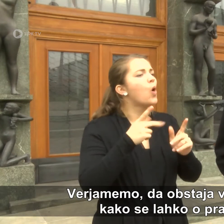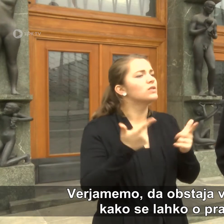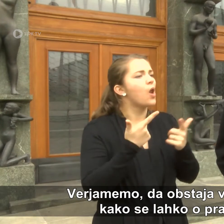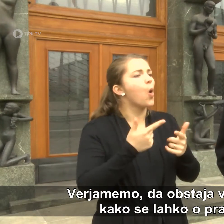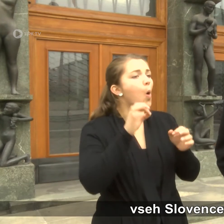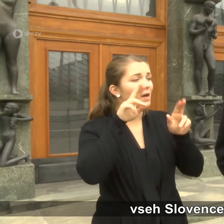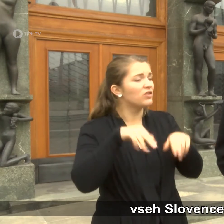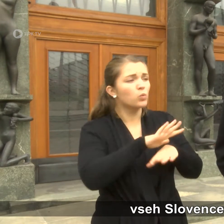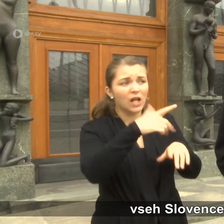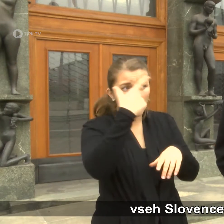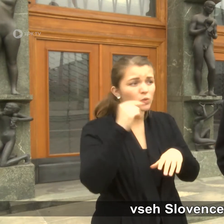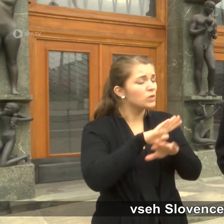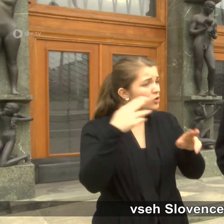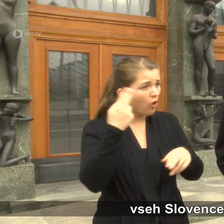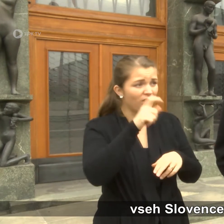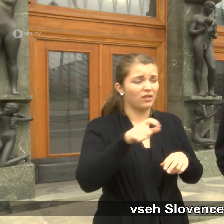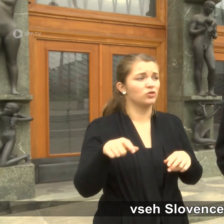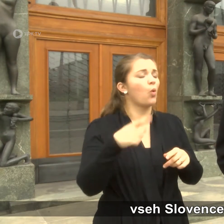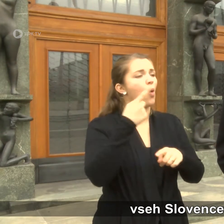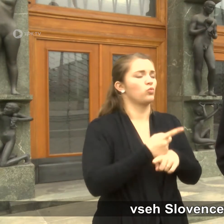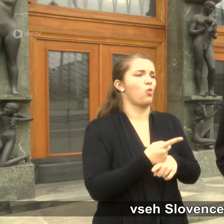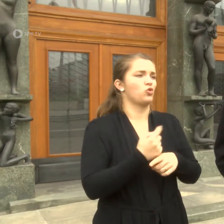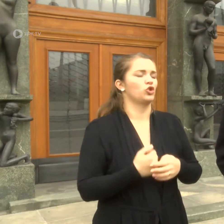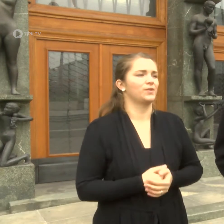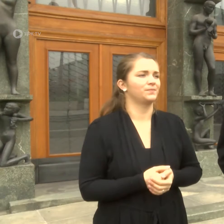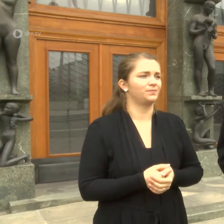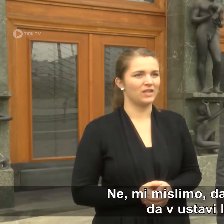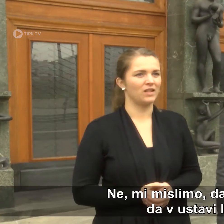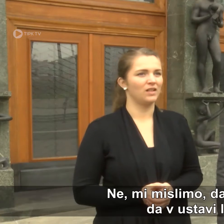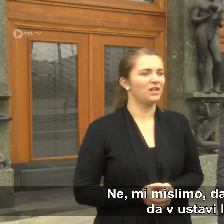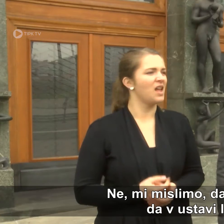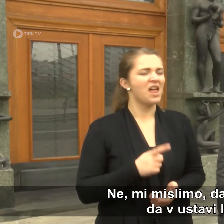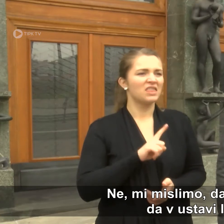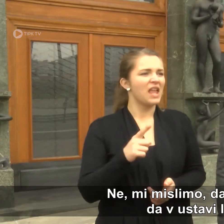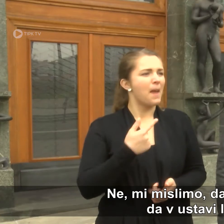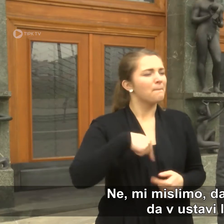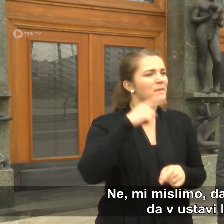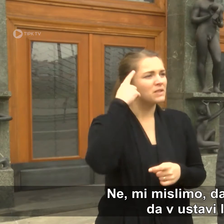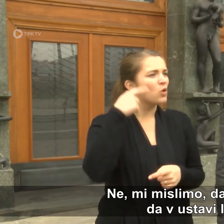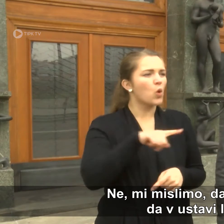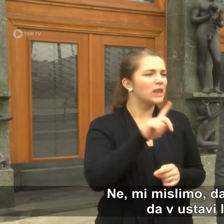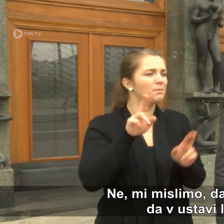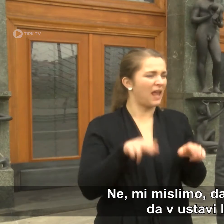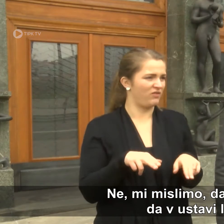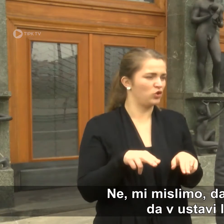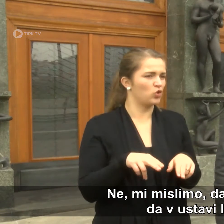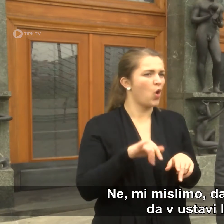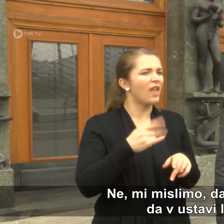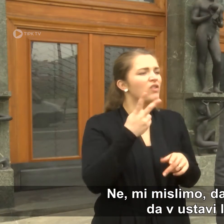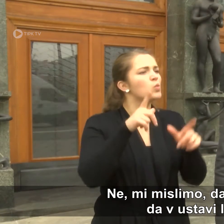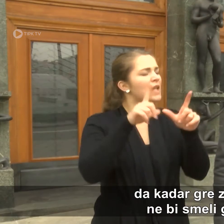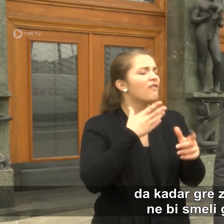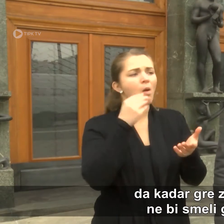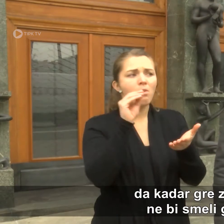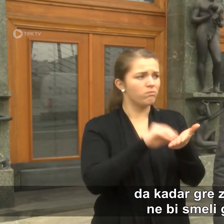pravicah vseh ljudi, vseh Slovencev, odločimo. Ne, mi mislimo, da to ni pravično. Da v ustavi